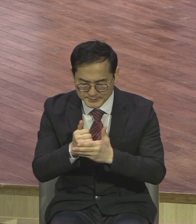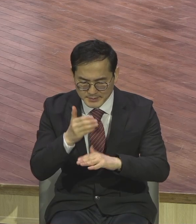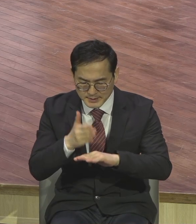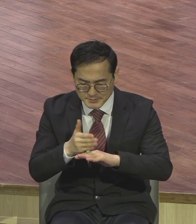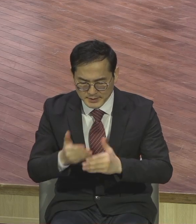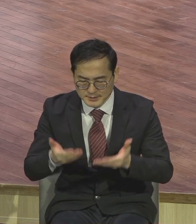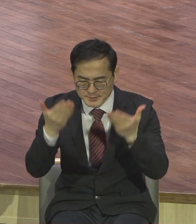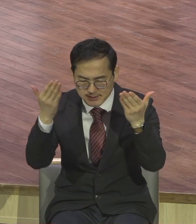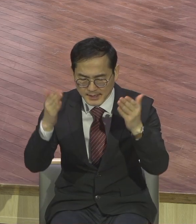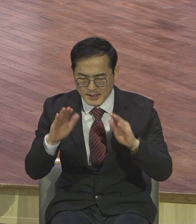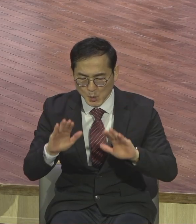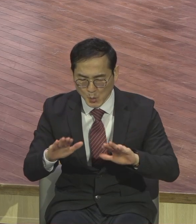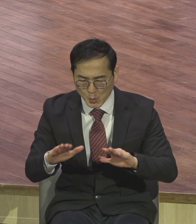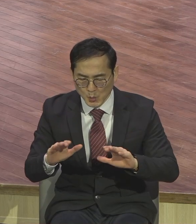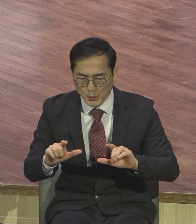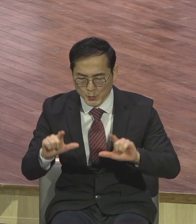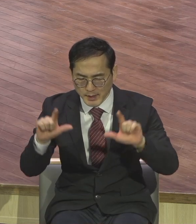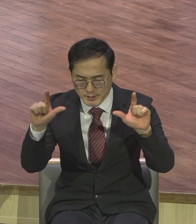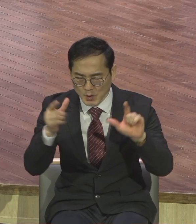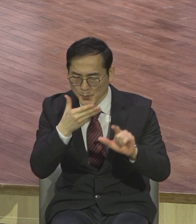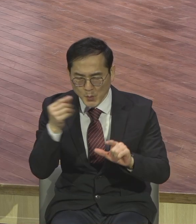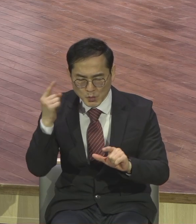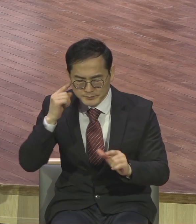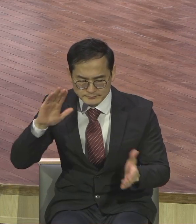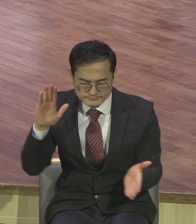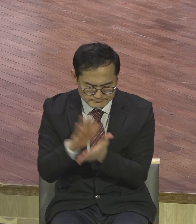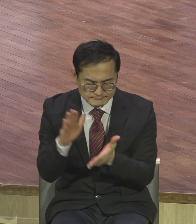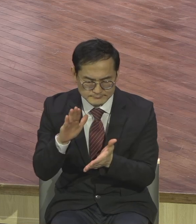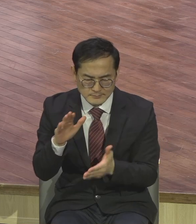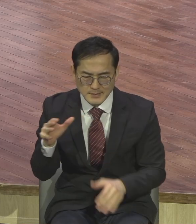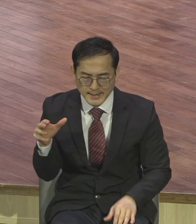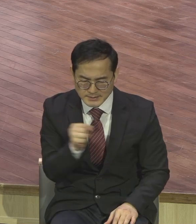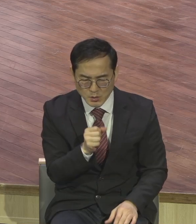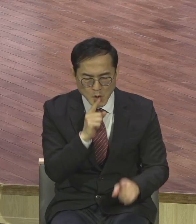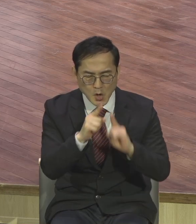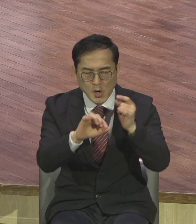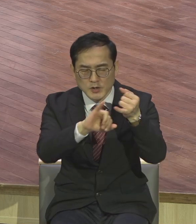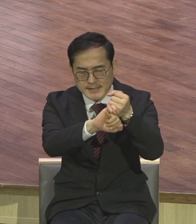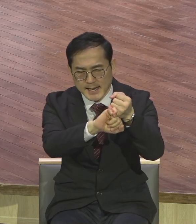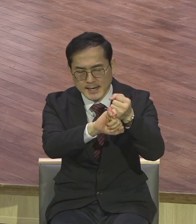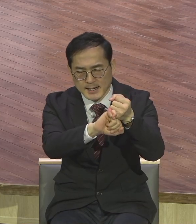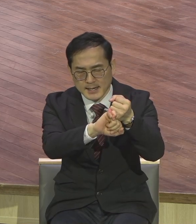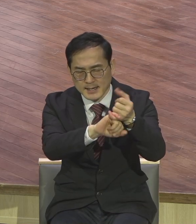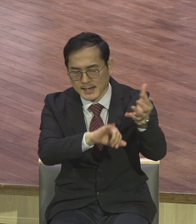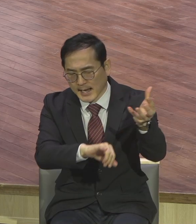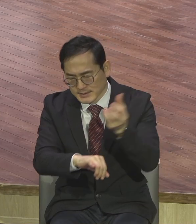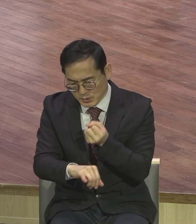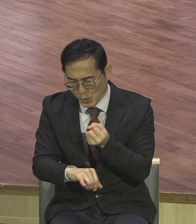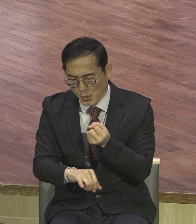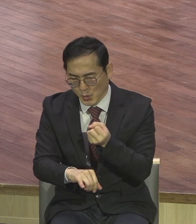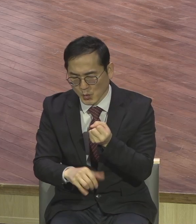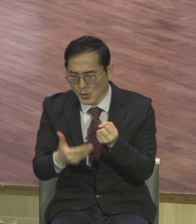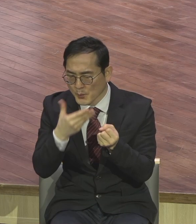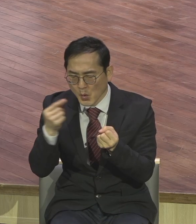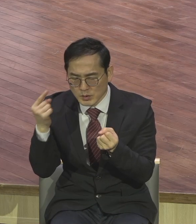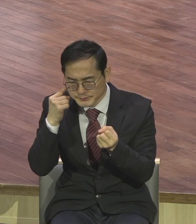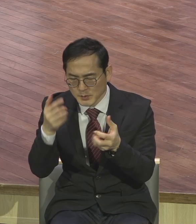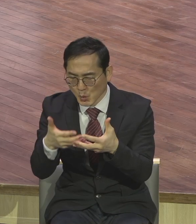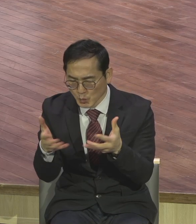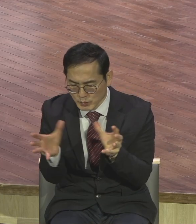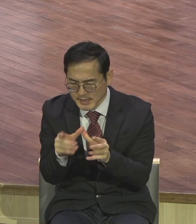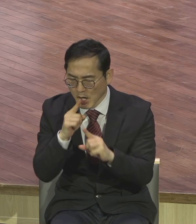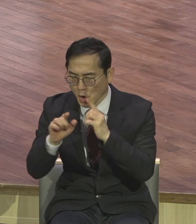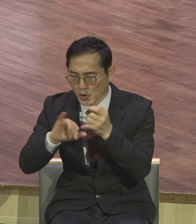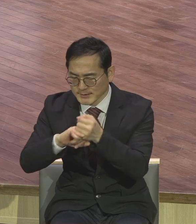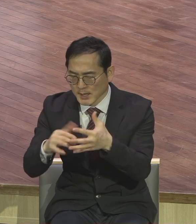새해도 다시금 복음의 열정을 가지고 언약 속에서, 언약 공동체에서, 복음 공동체에서